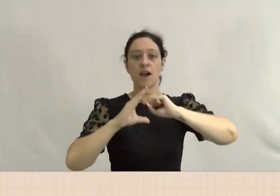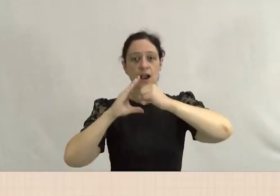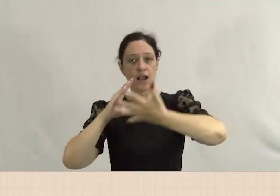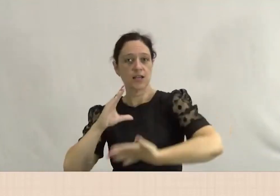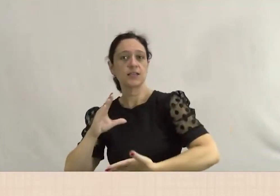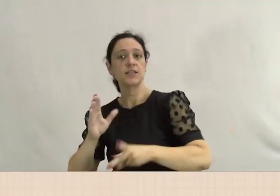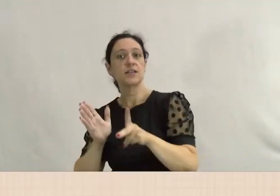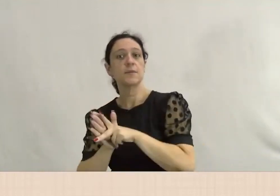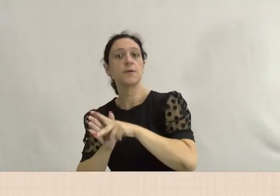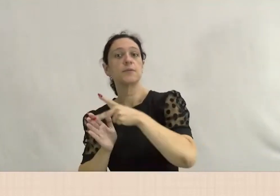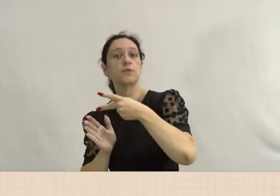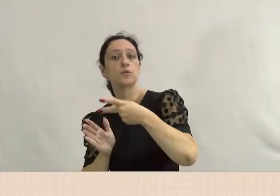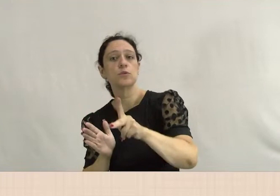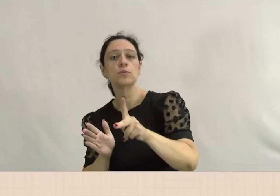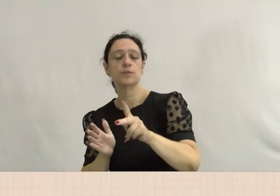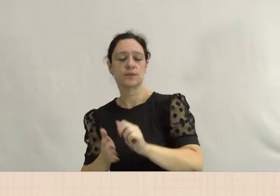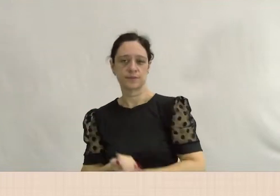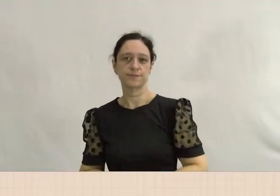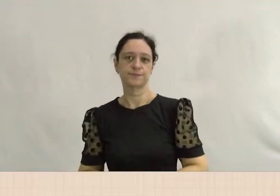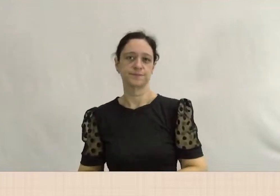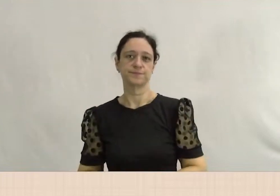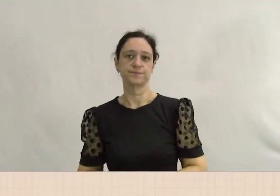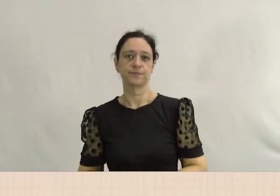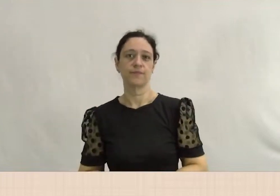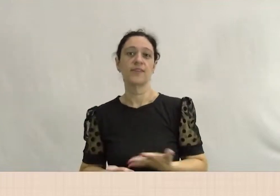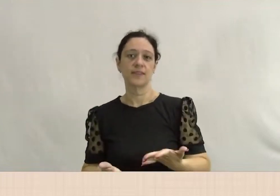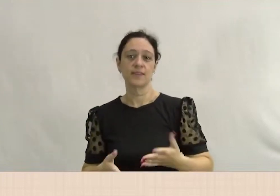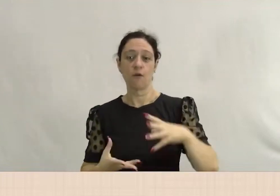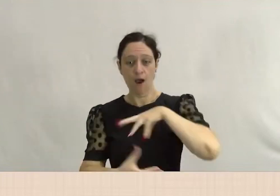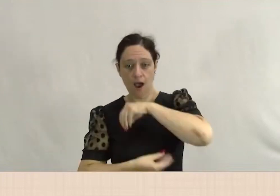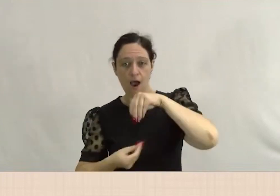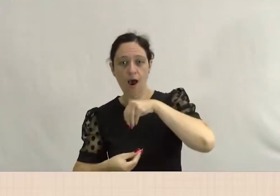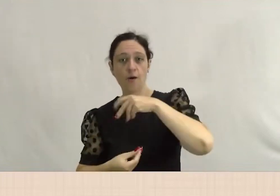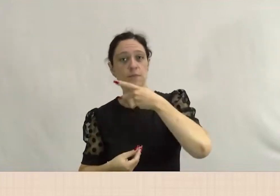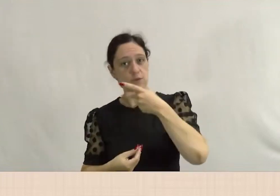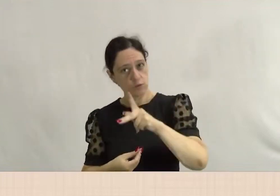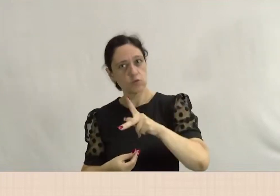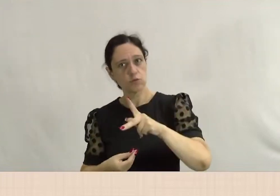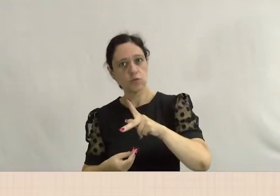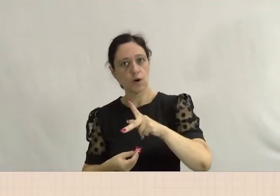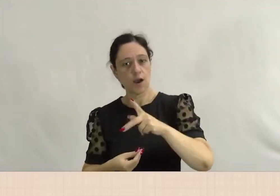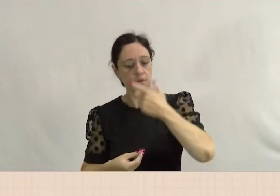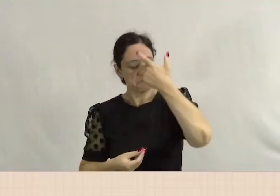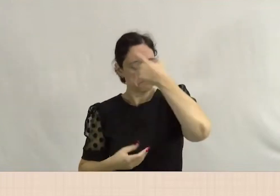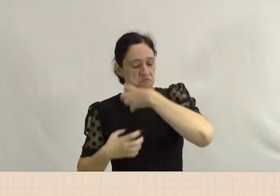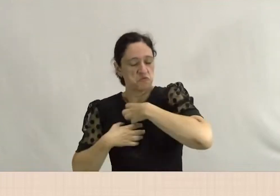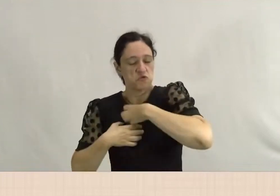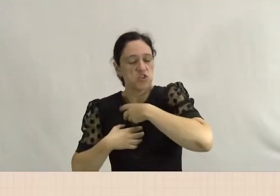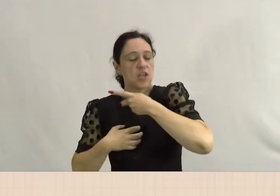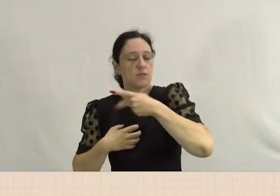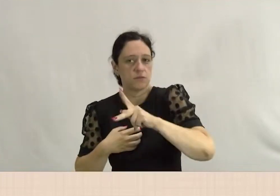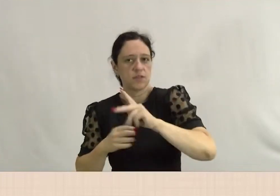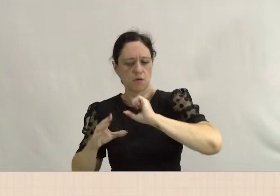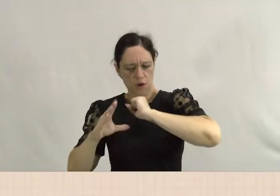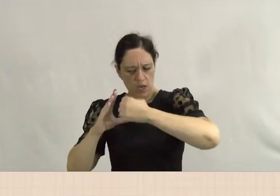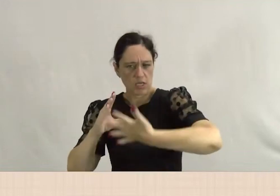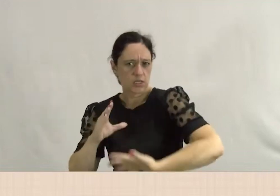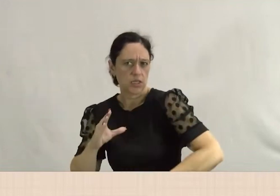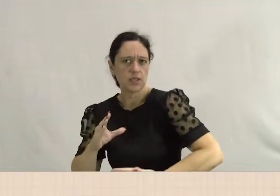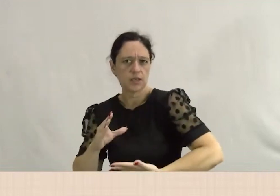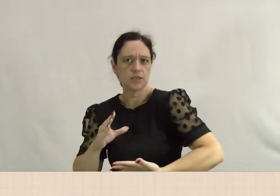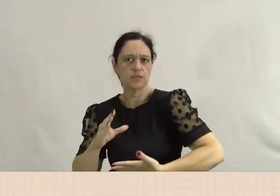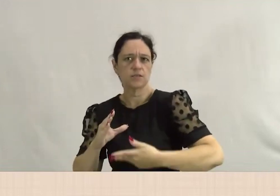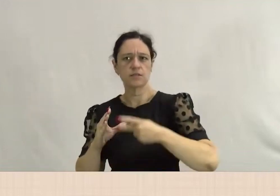que só você tem. A sua alma é a sua personalidade. A sua